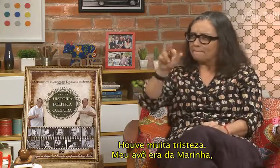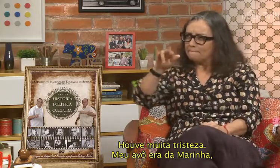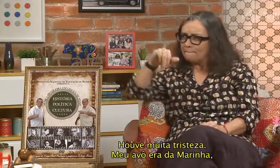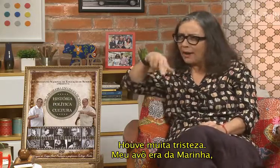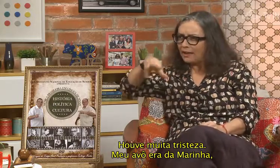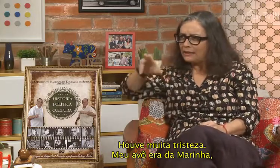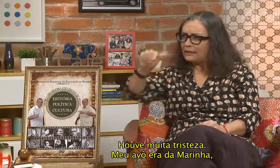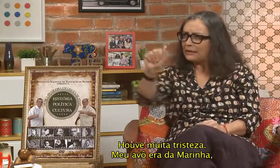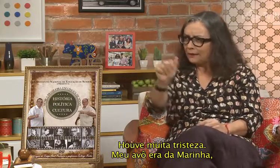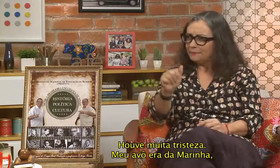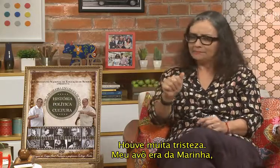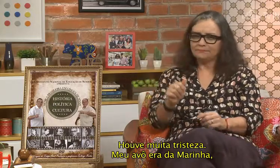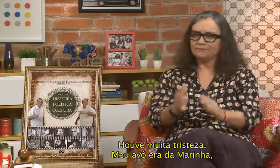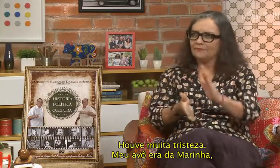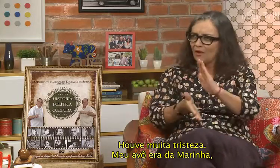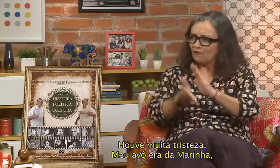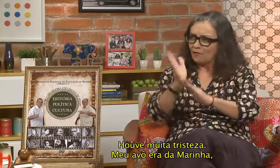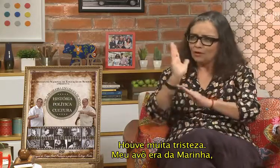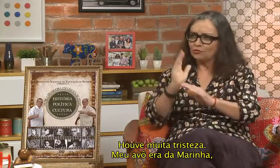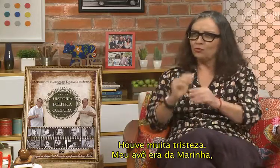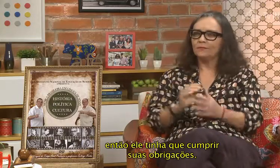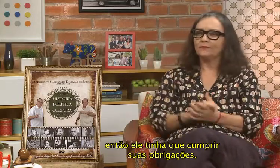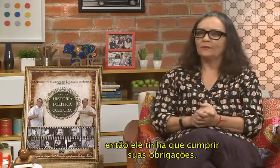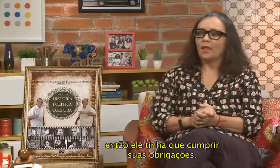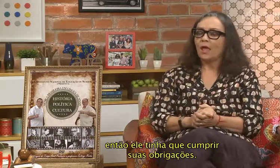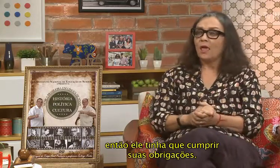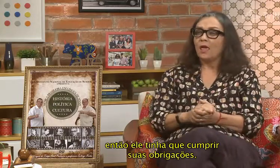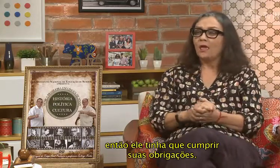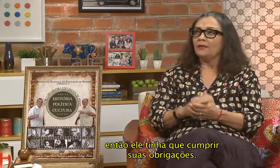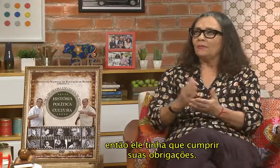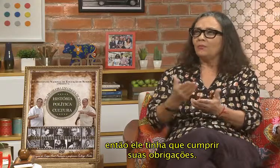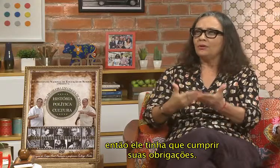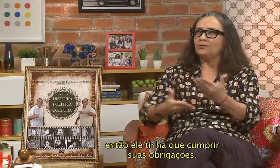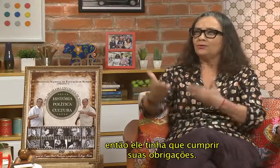Meu avô era da Marinha. Então, ele tinha que cumprir lá as suas obrigações.